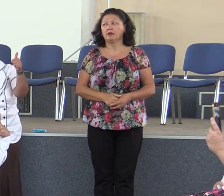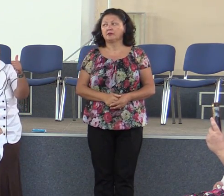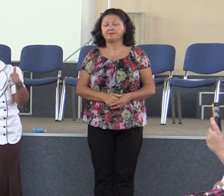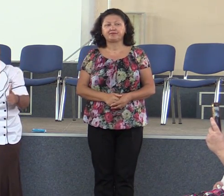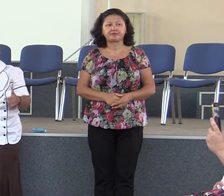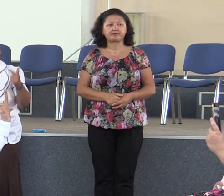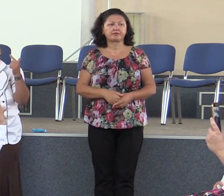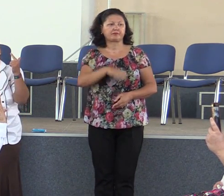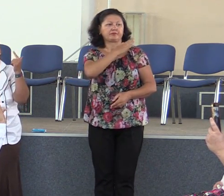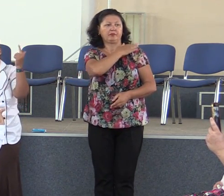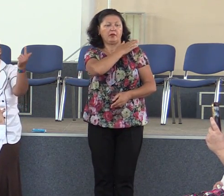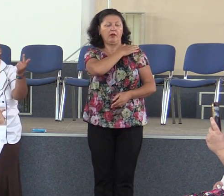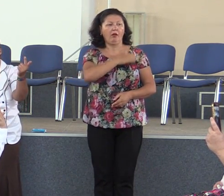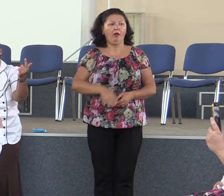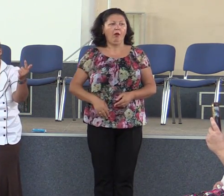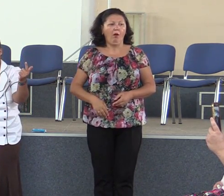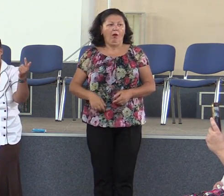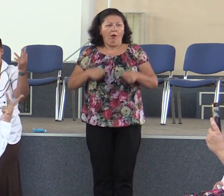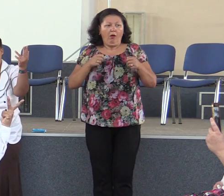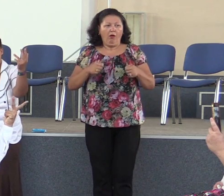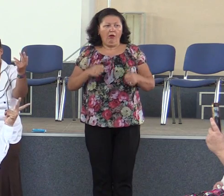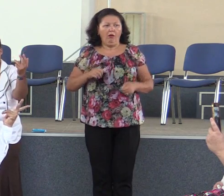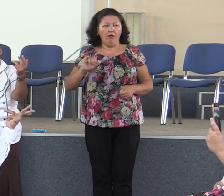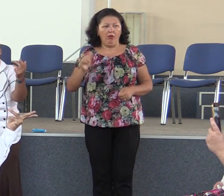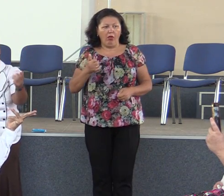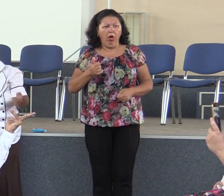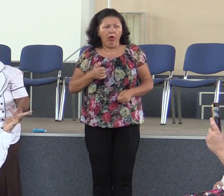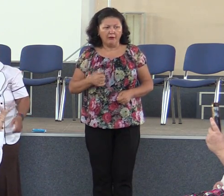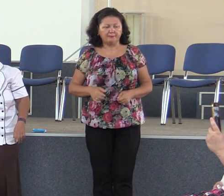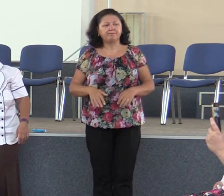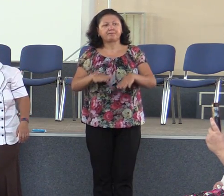Ca stăpân, ca domn și ca mântuitor.